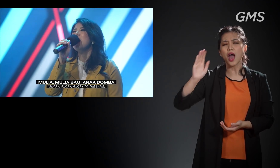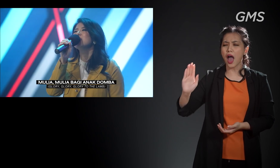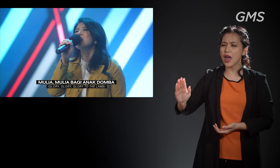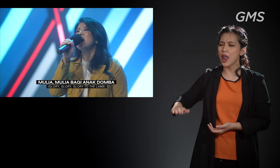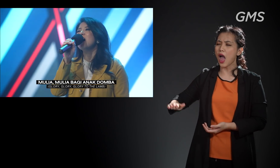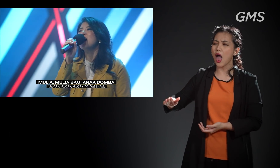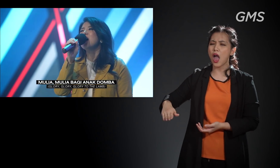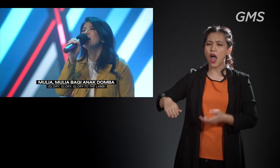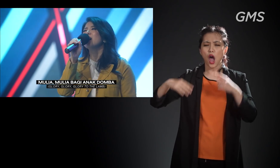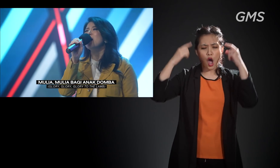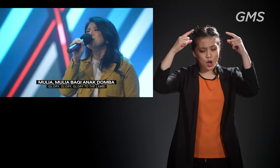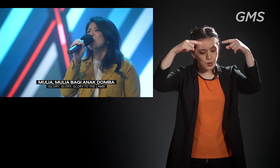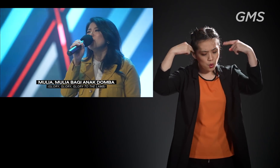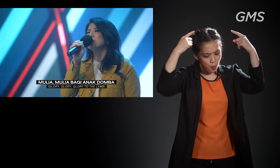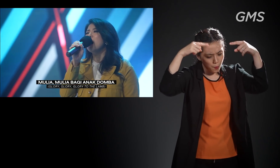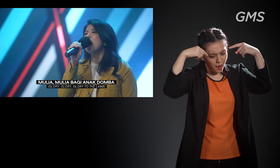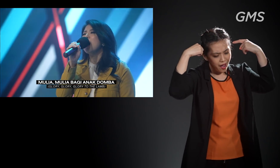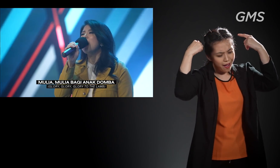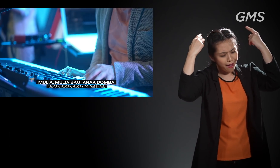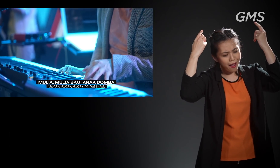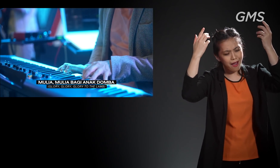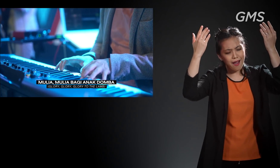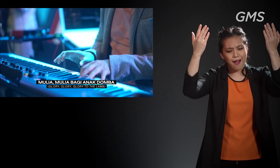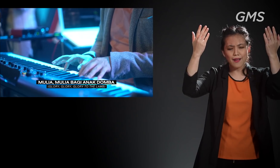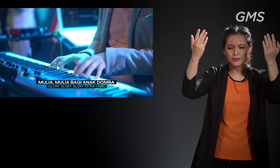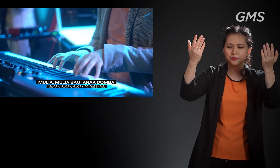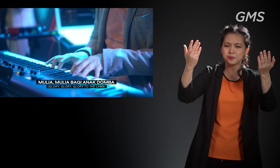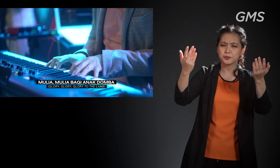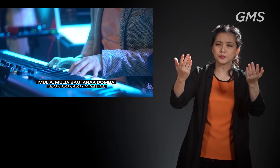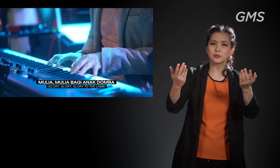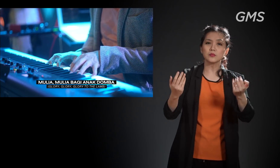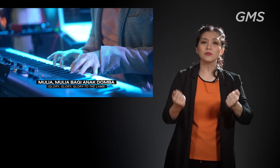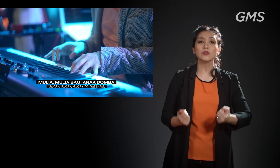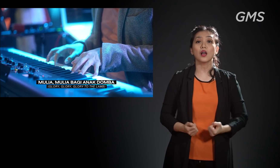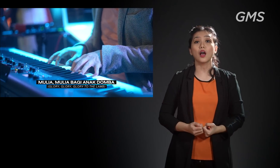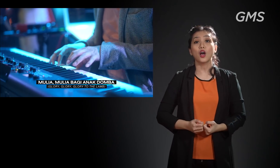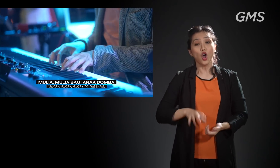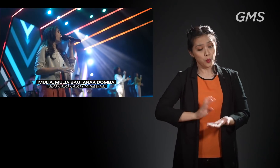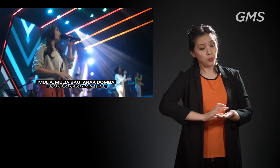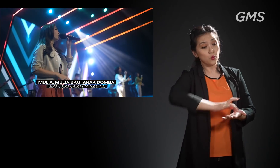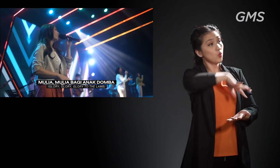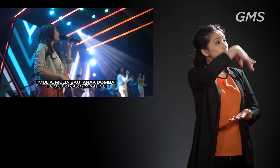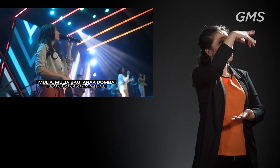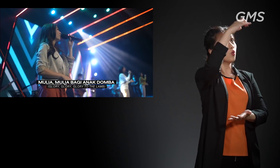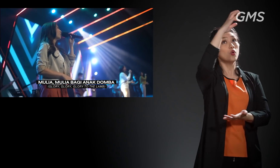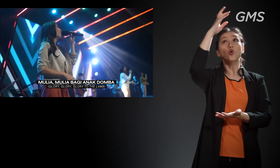bagi anak domba. Mulia,